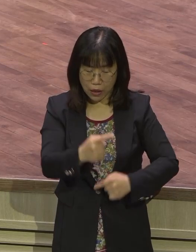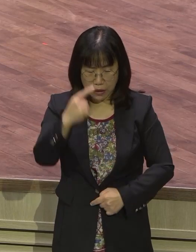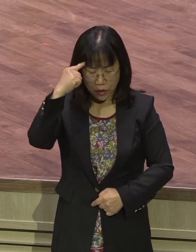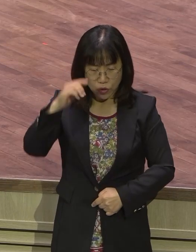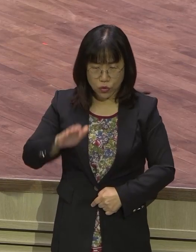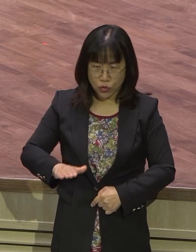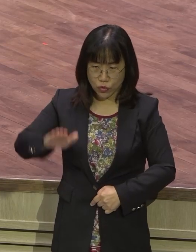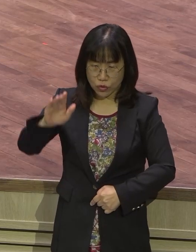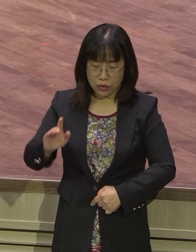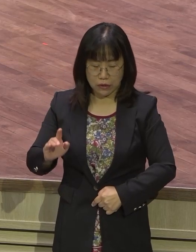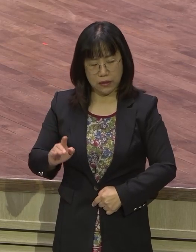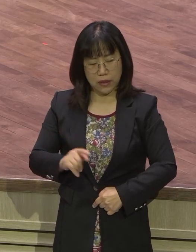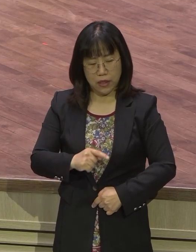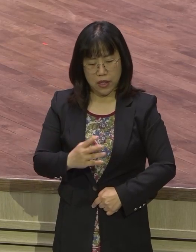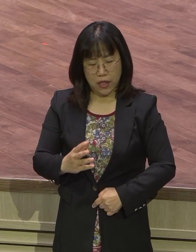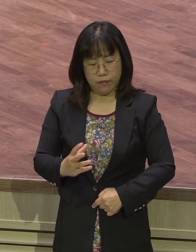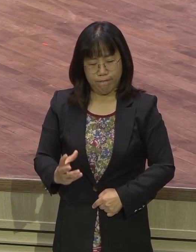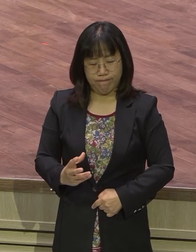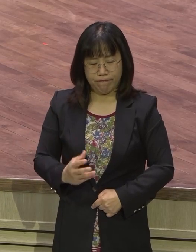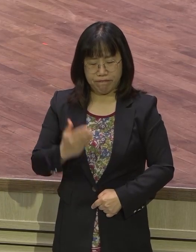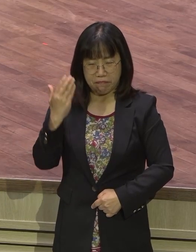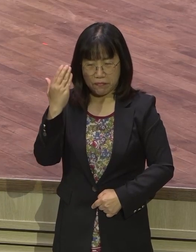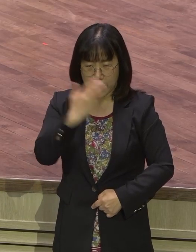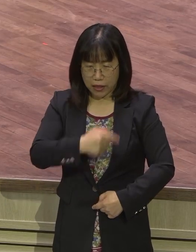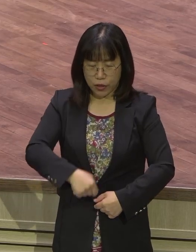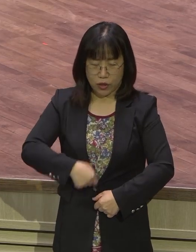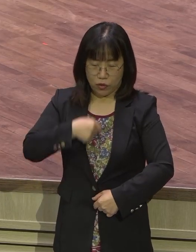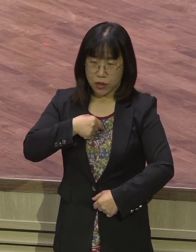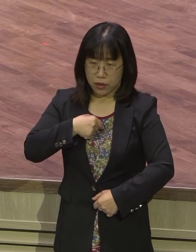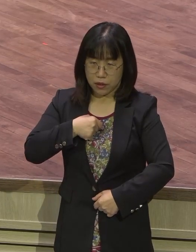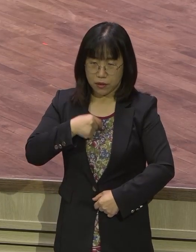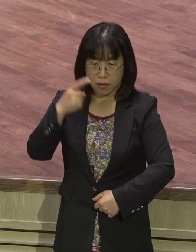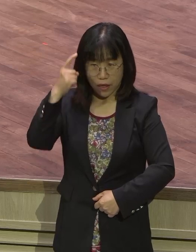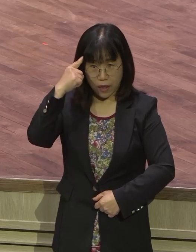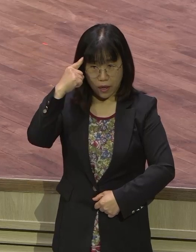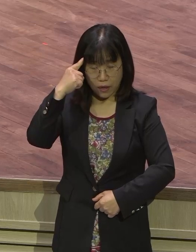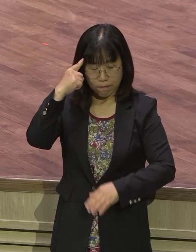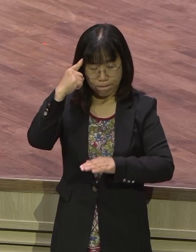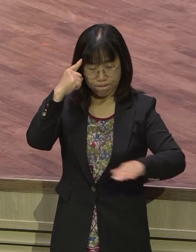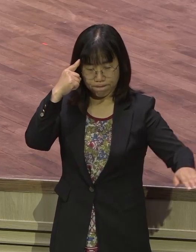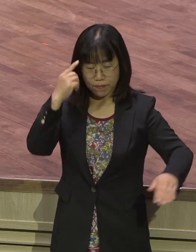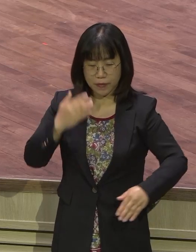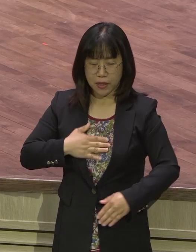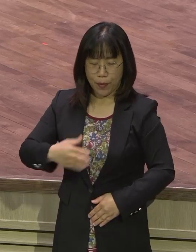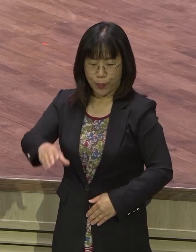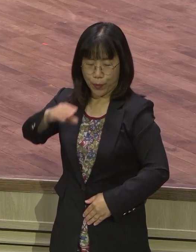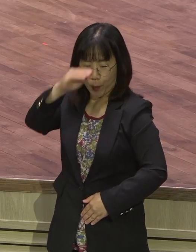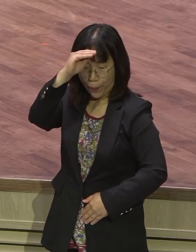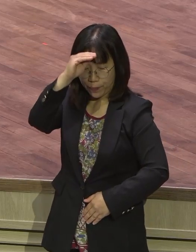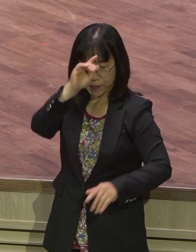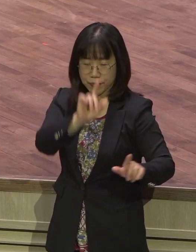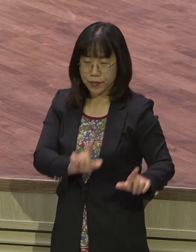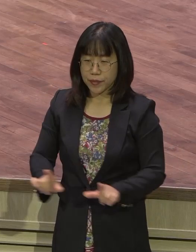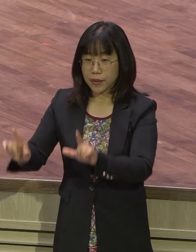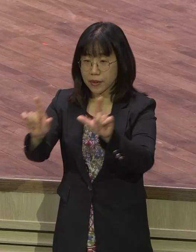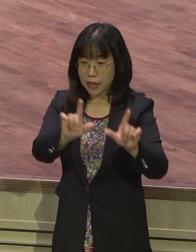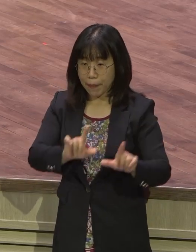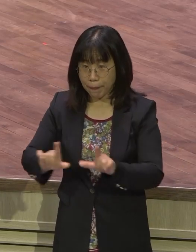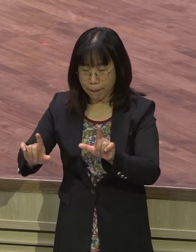세상적으로 말하는 그러한 삶, 남들보다 모범된 그런 삶을 살아야